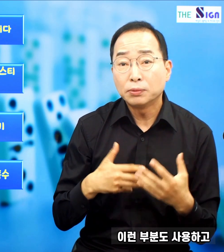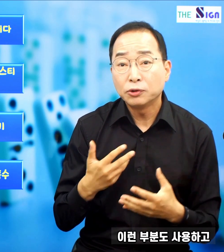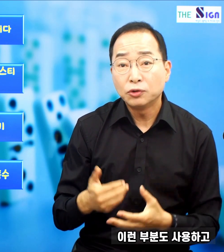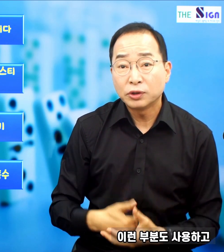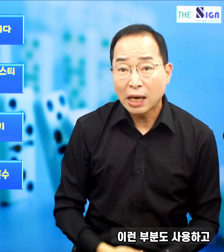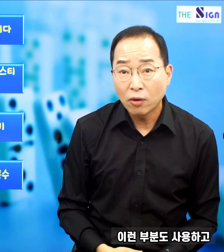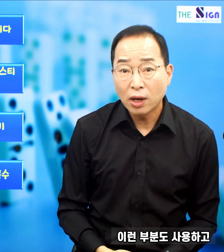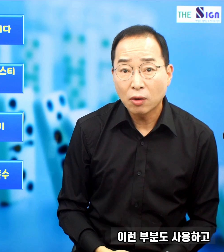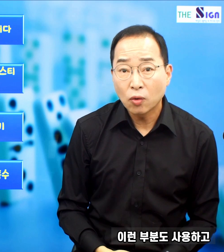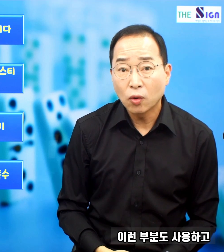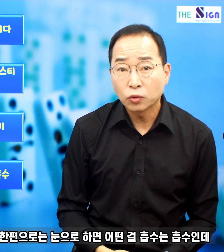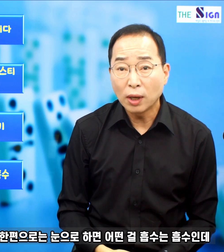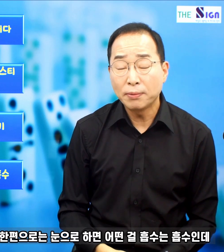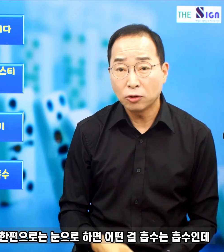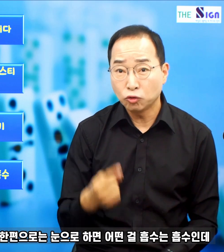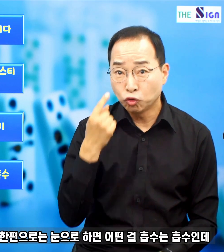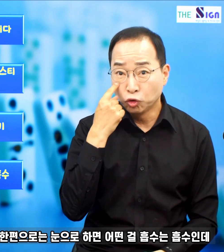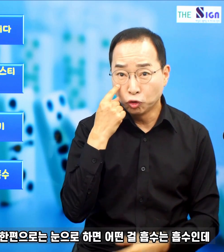부분도 사용하고 또 한편으로는 눈으로